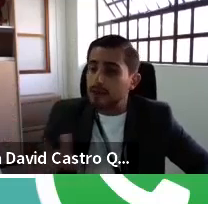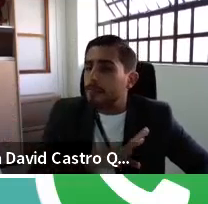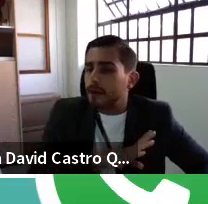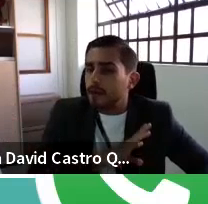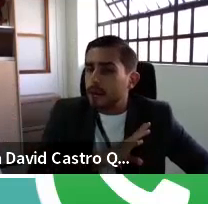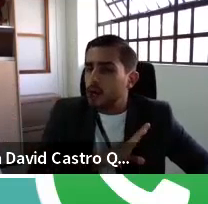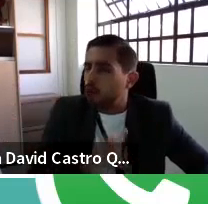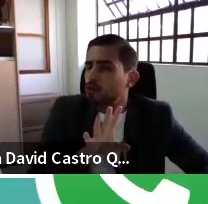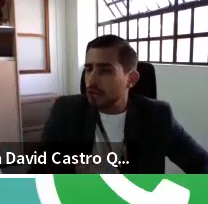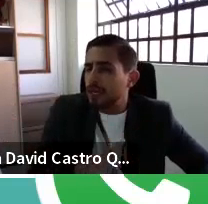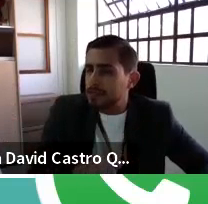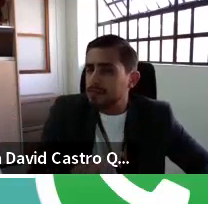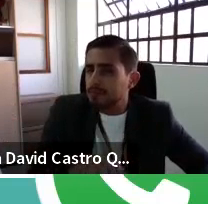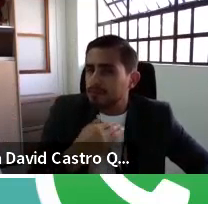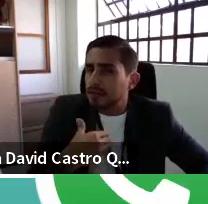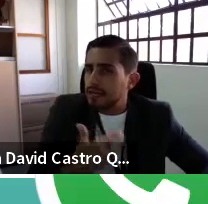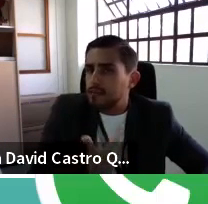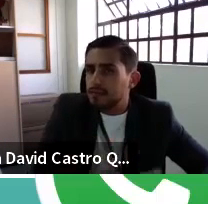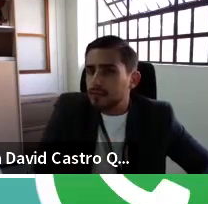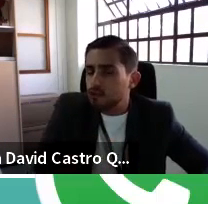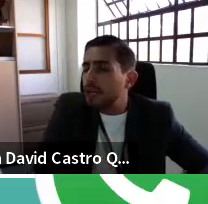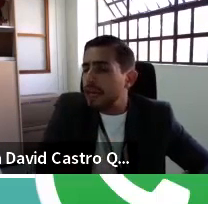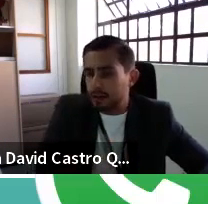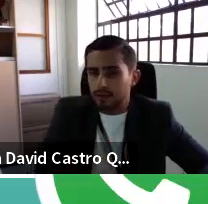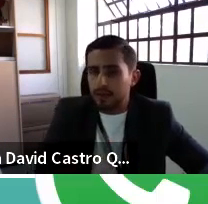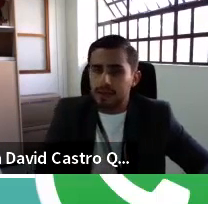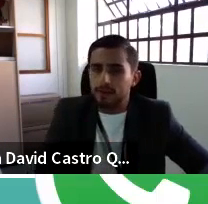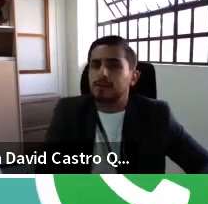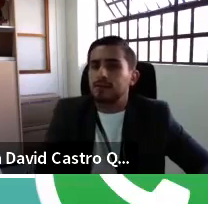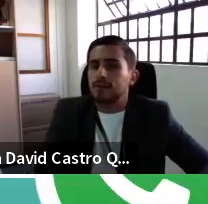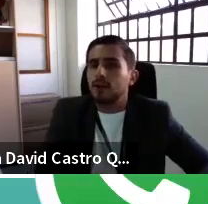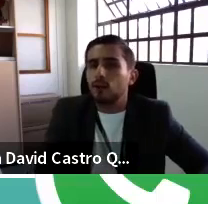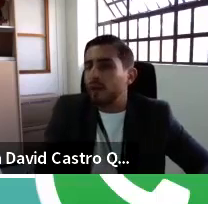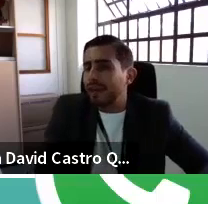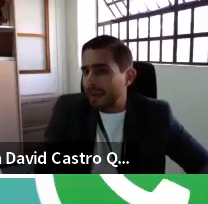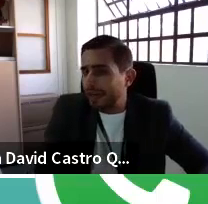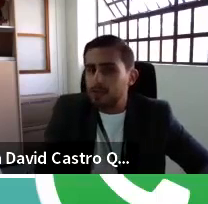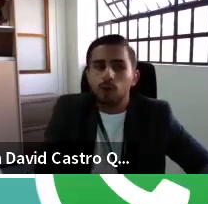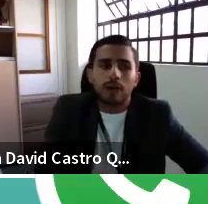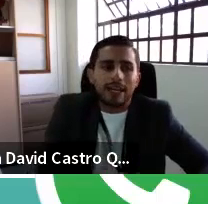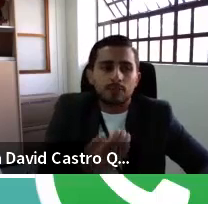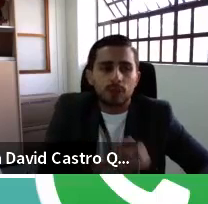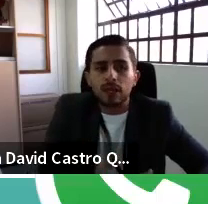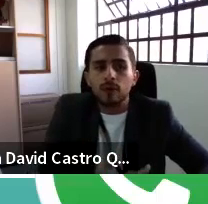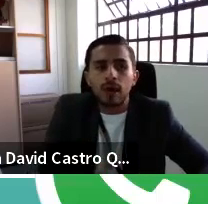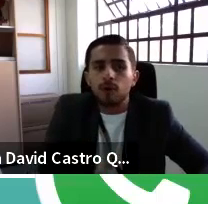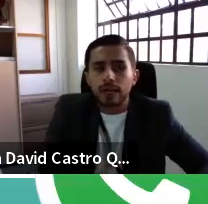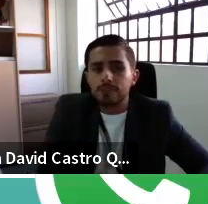lo que ustedes les sugiera, esa frase, o qué es, o qué les motiva, o qué les